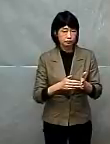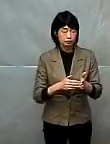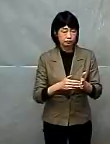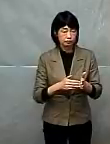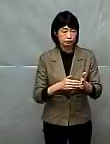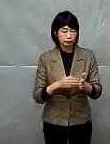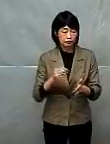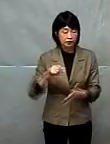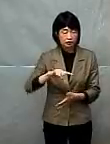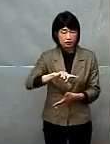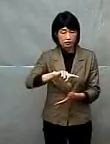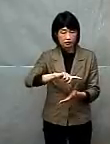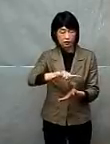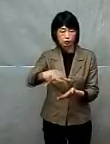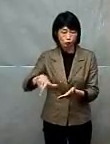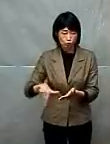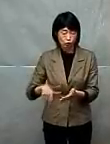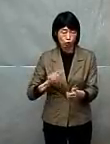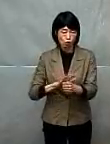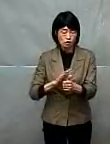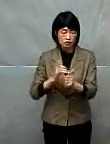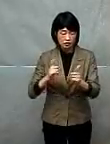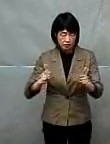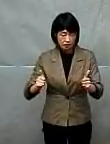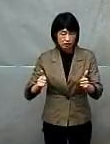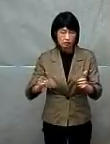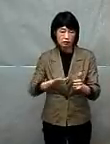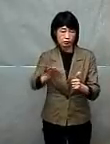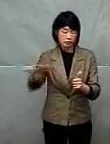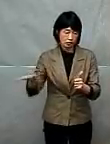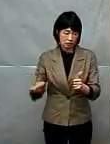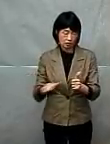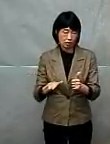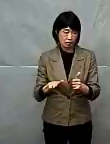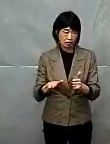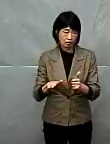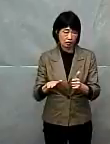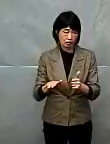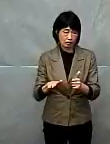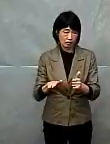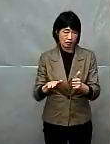地元 の支援者の方々が、